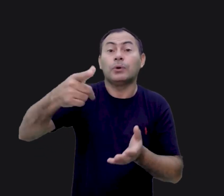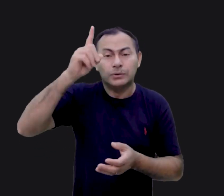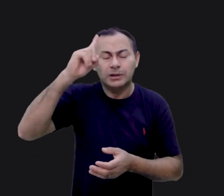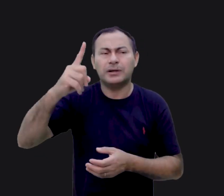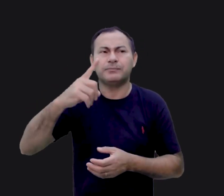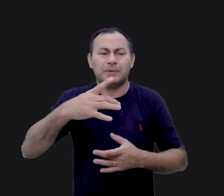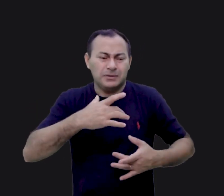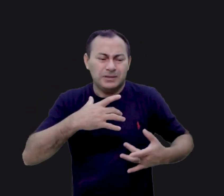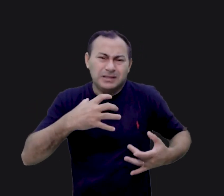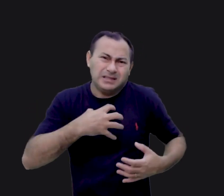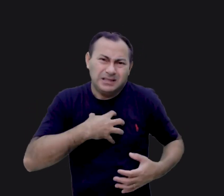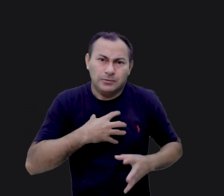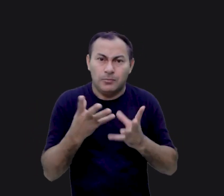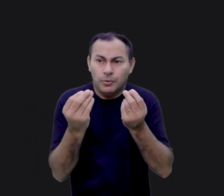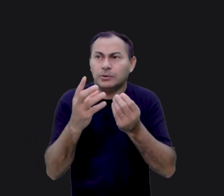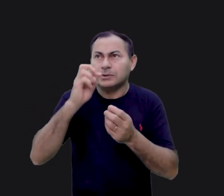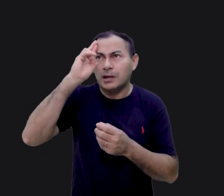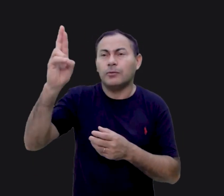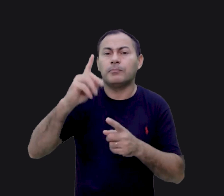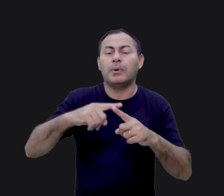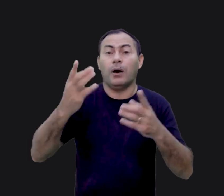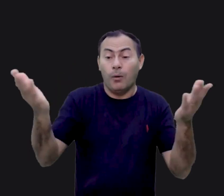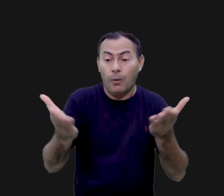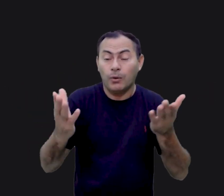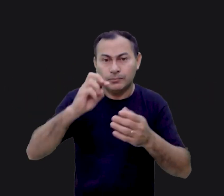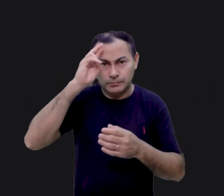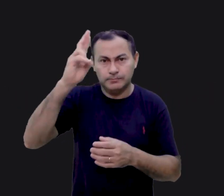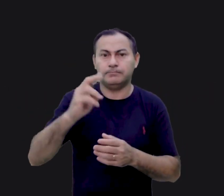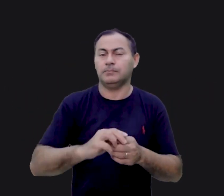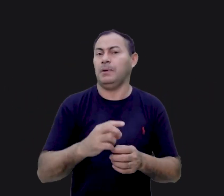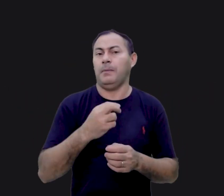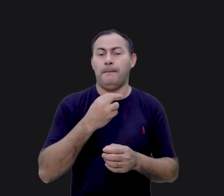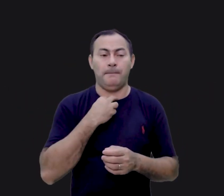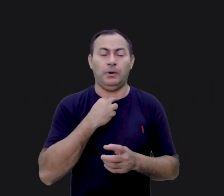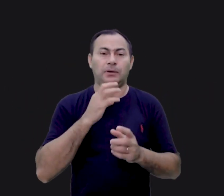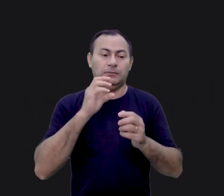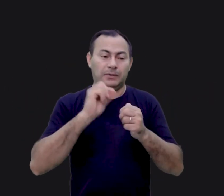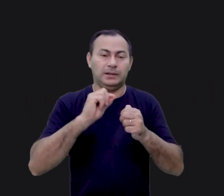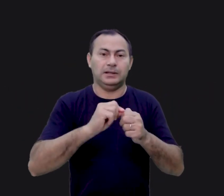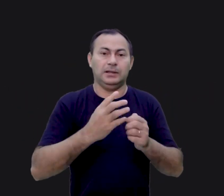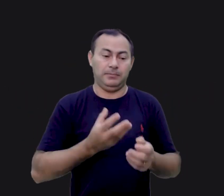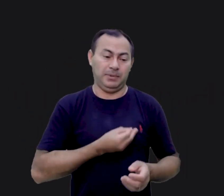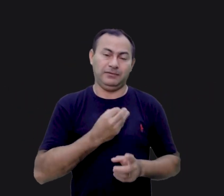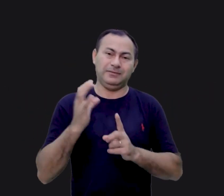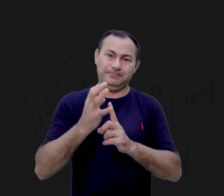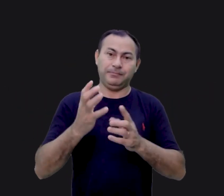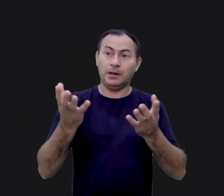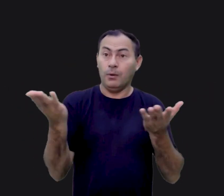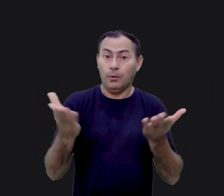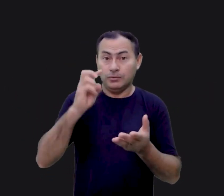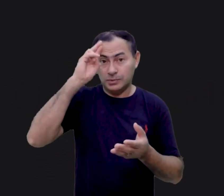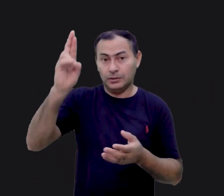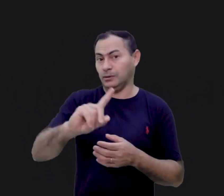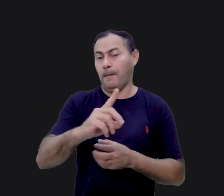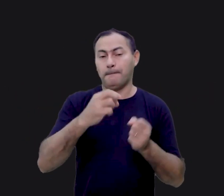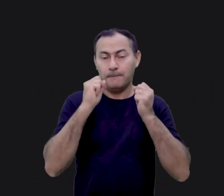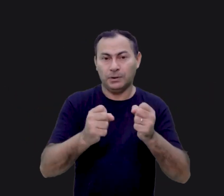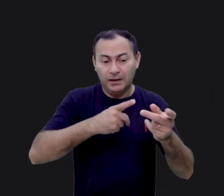sinto muito por tudo isso que aconteceu senhor mas hoje o senhor não vai poder operar através da minha vida hoje o senhor não vai